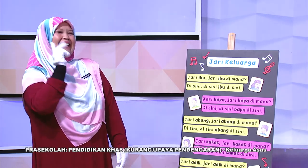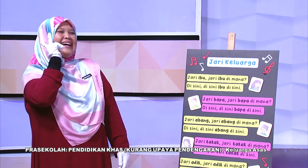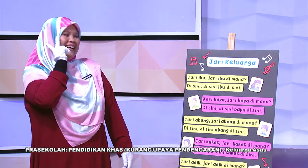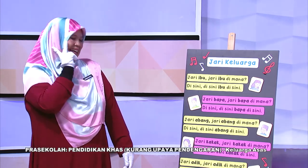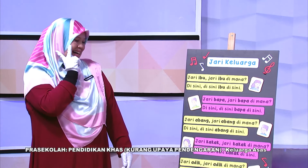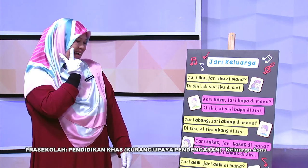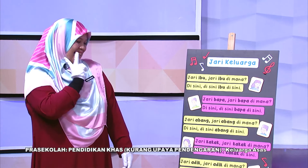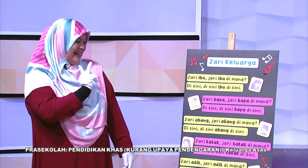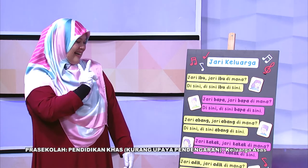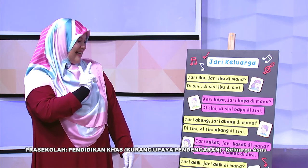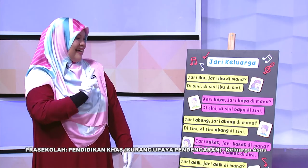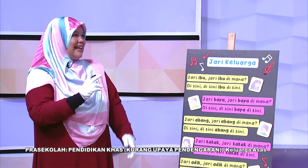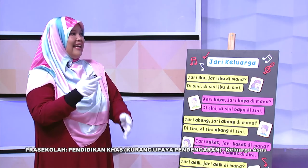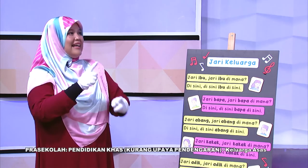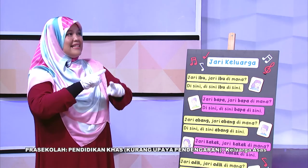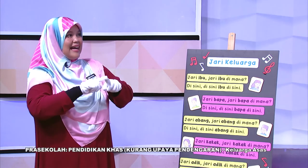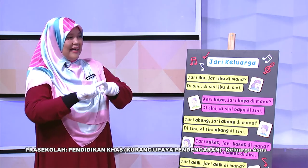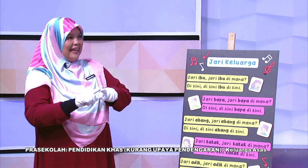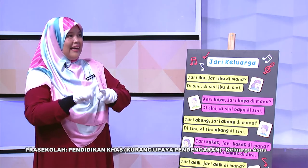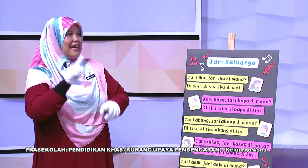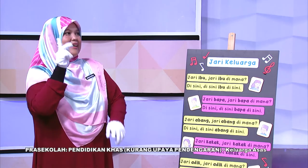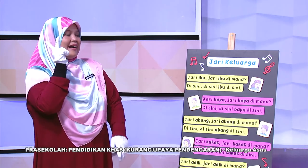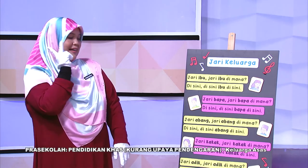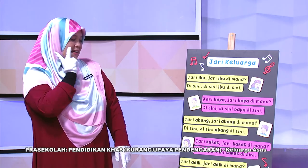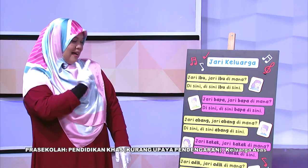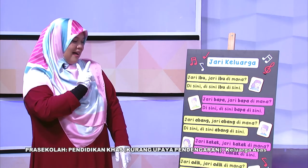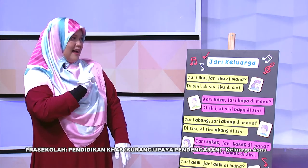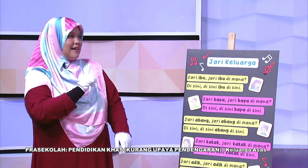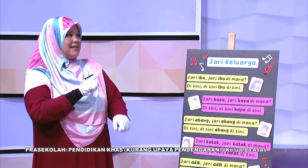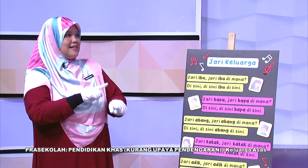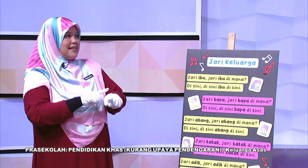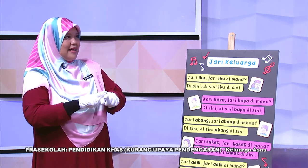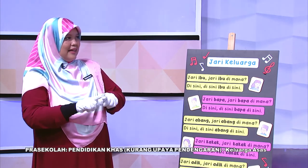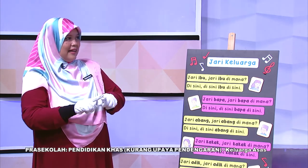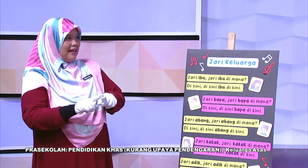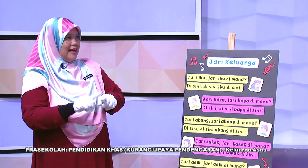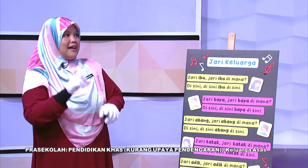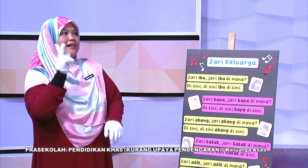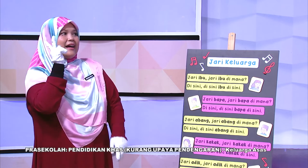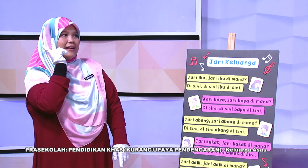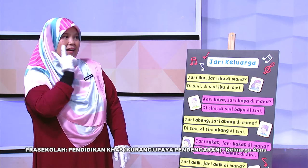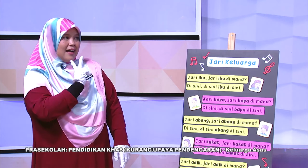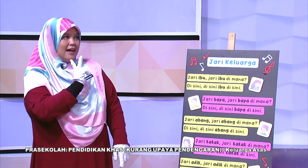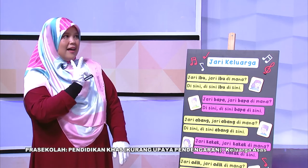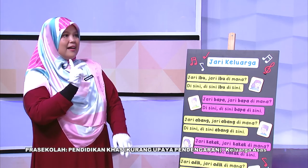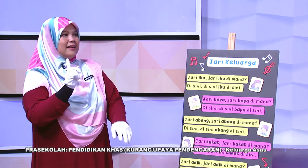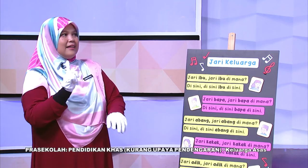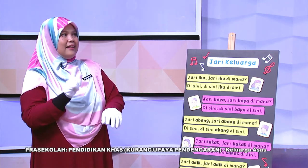jika Oke jadi Kakak dari Kakak di